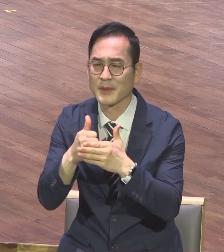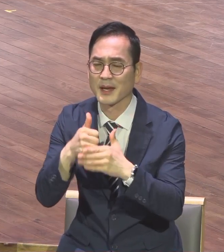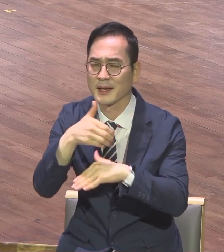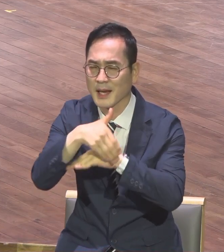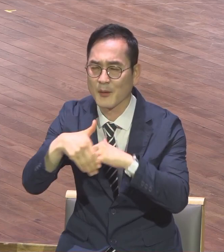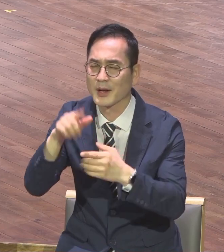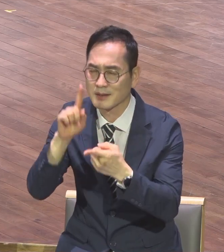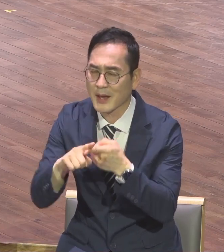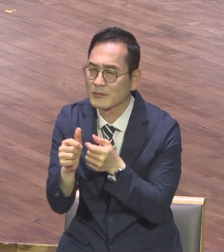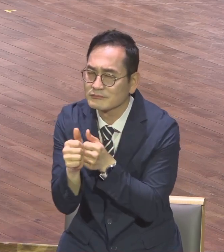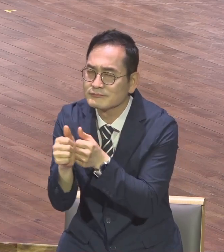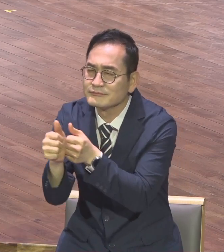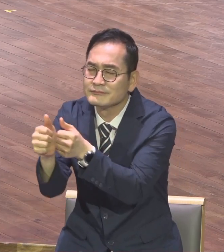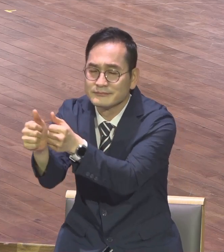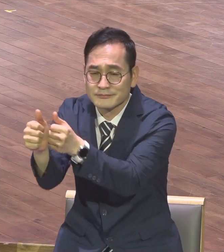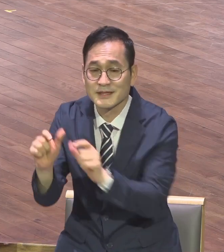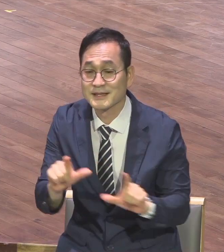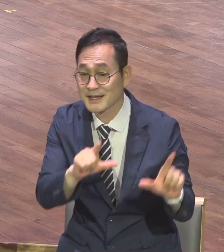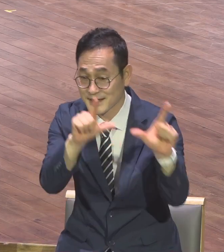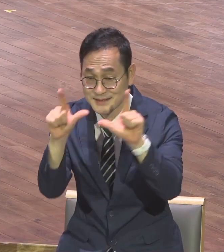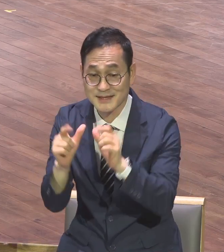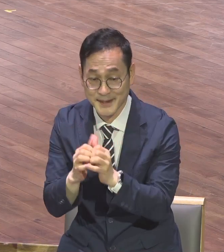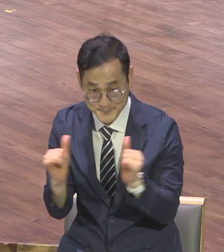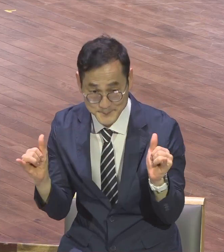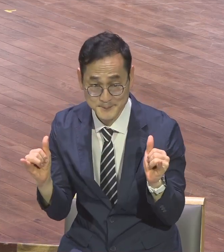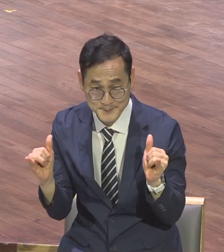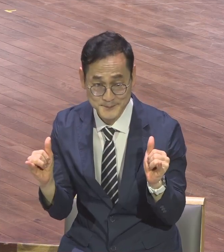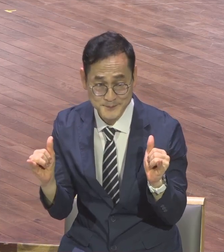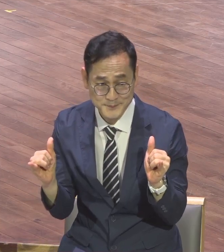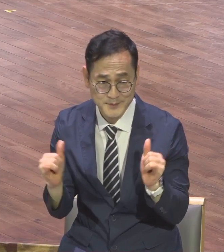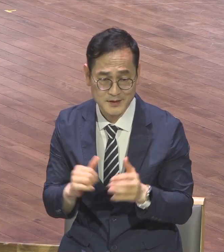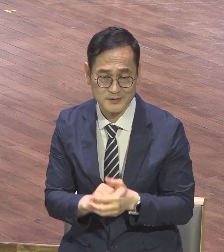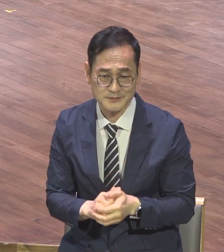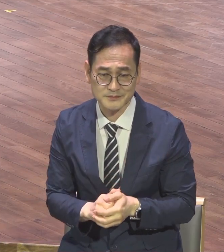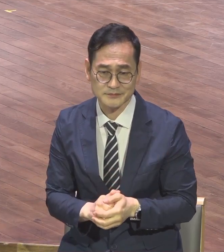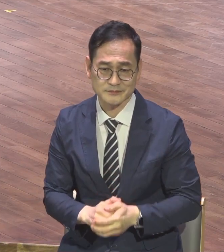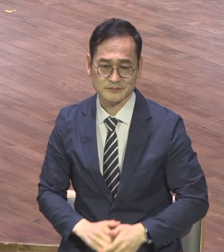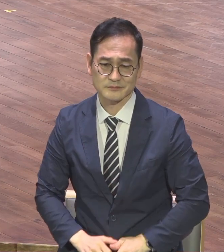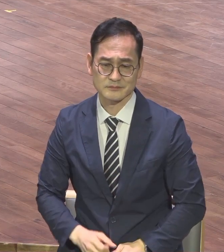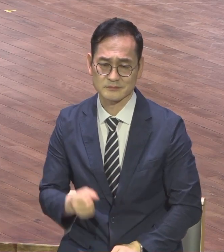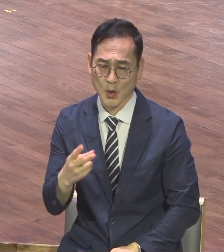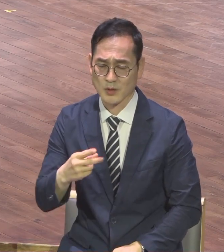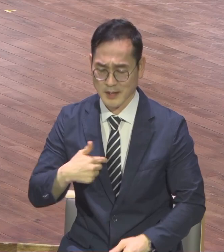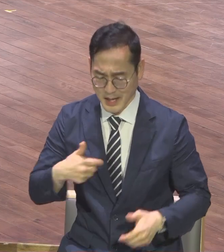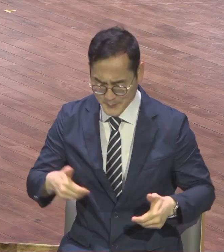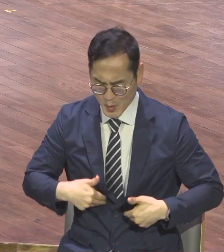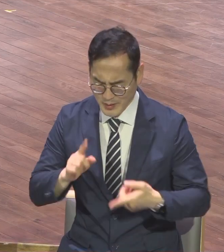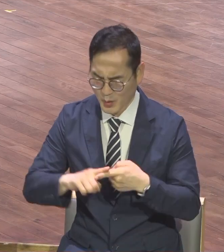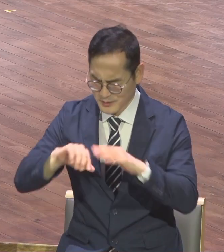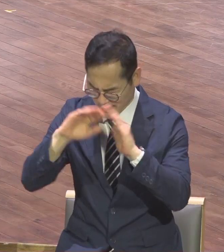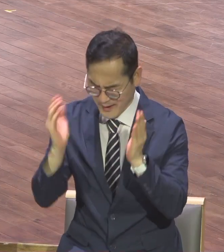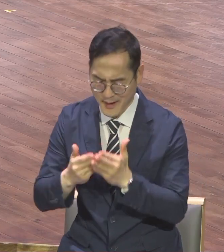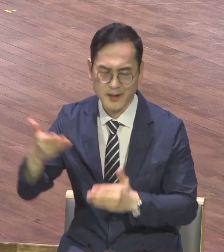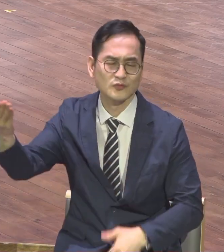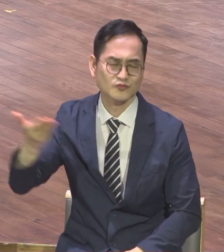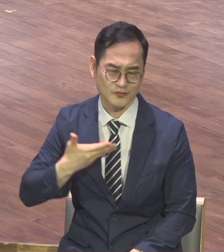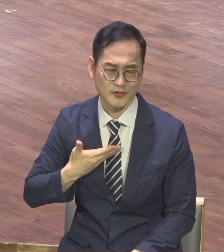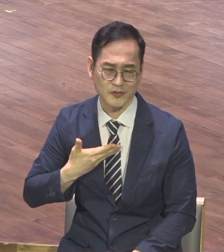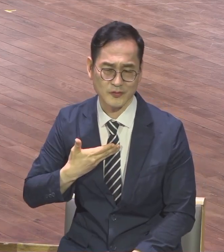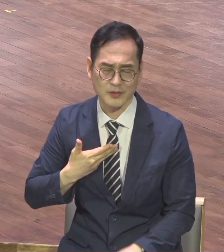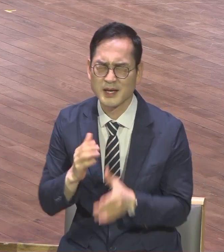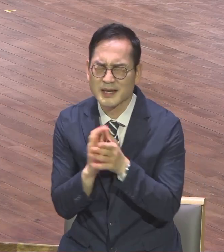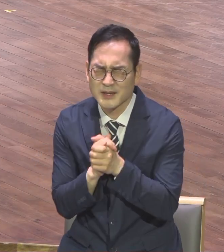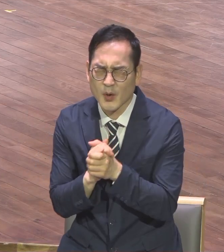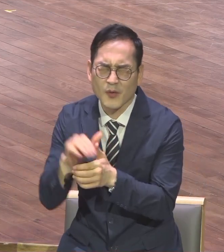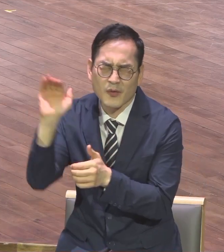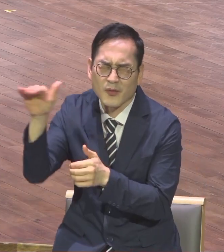방향 맞춘 삶을 사는 사람. 어느 정도냐? 구하지 않은 것도 다 주신다. 구하지 않아도